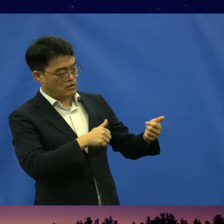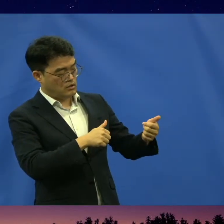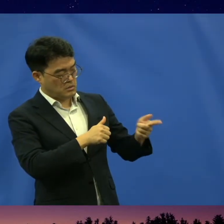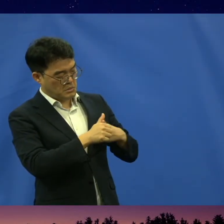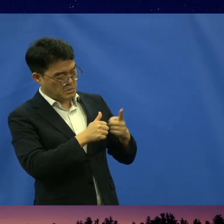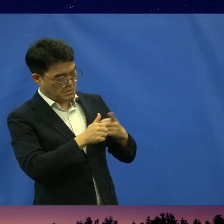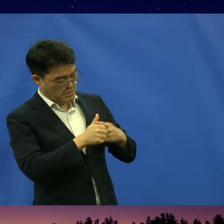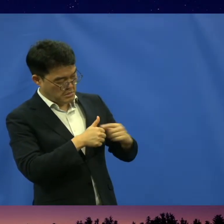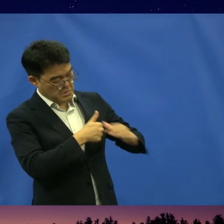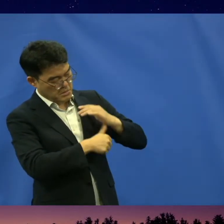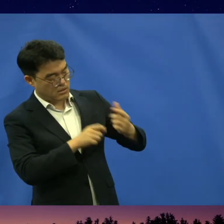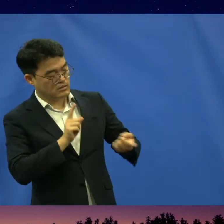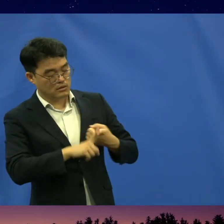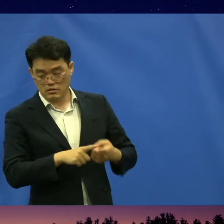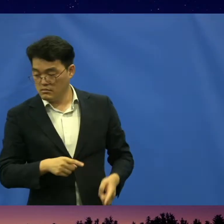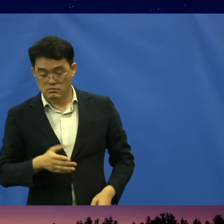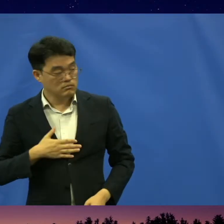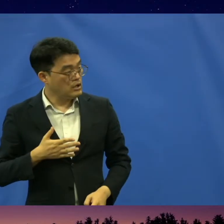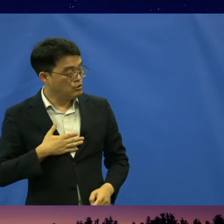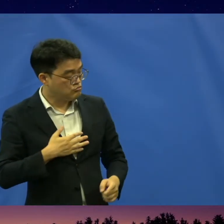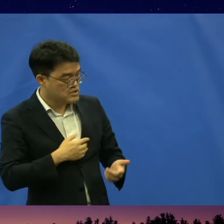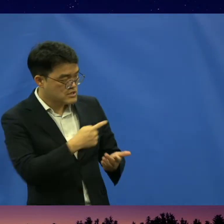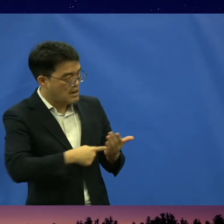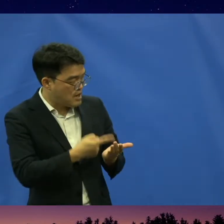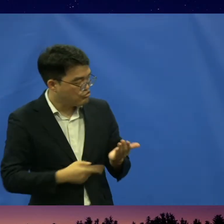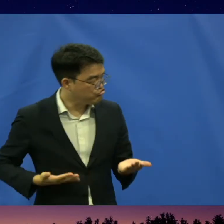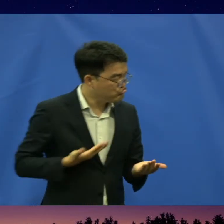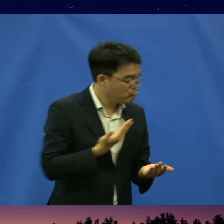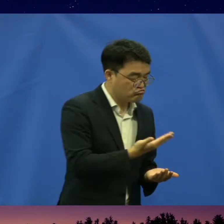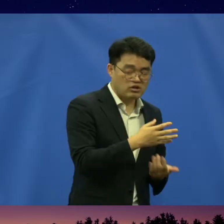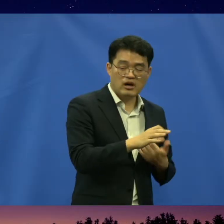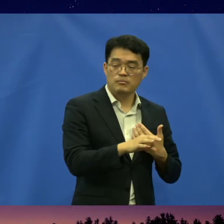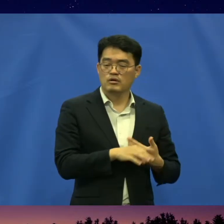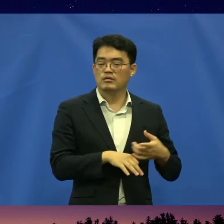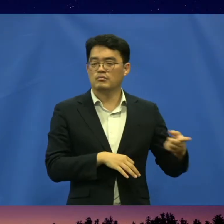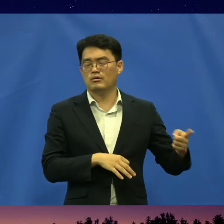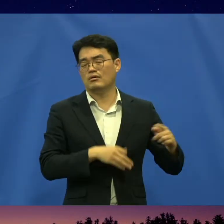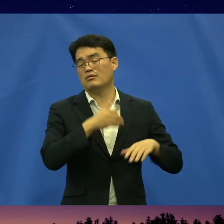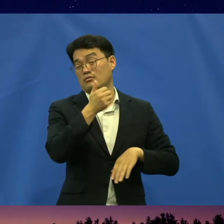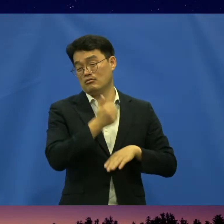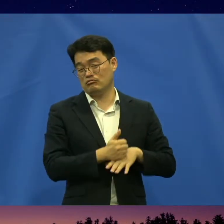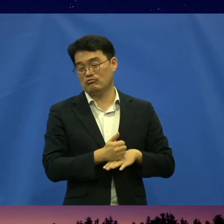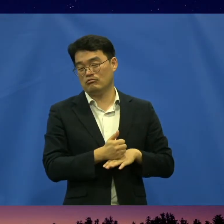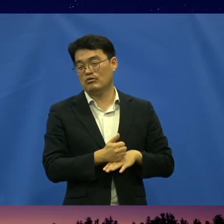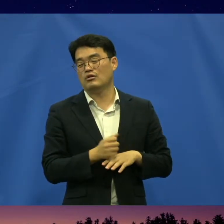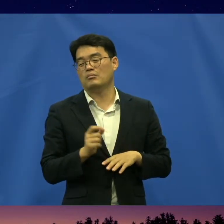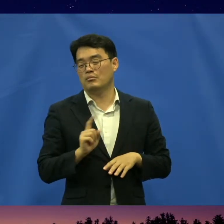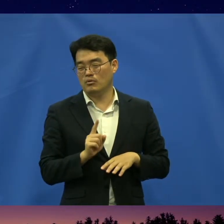됩니다. 여러분 모함하면 누구를 떠올립니까? 예수님이에요.